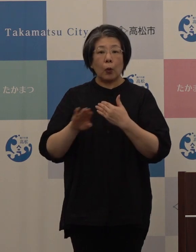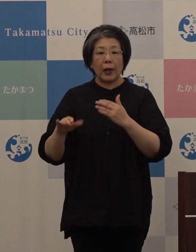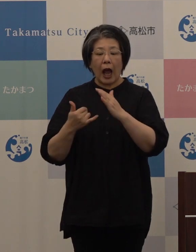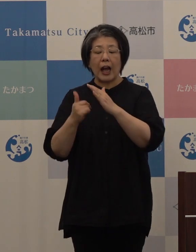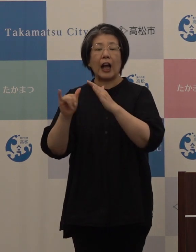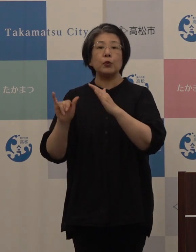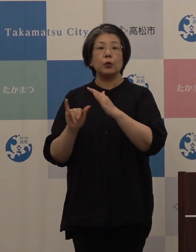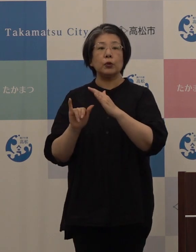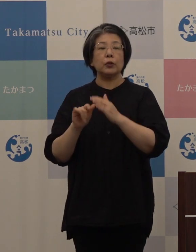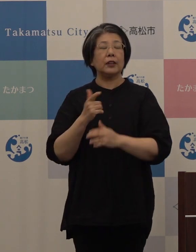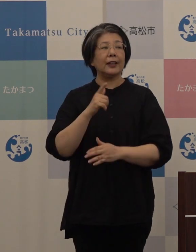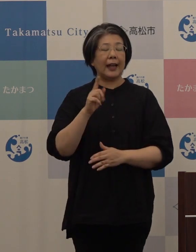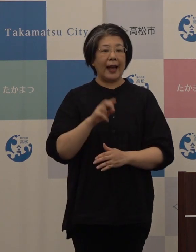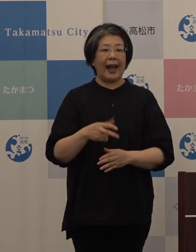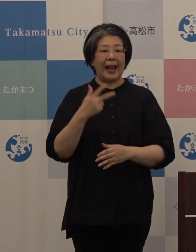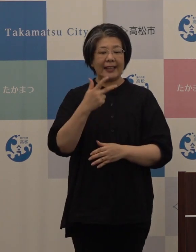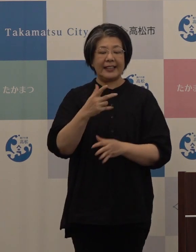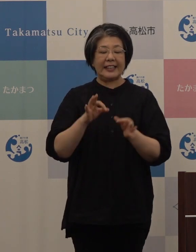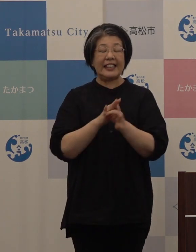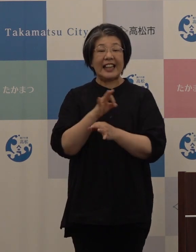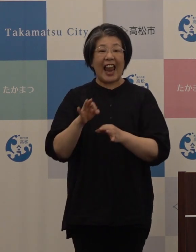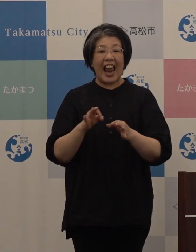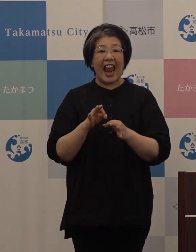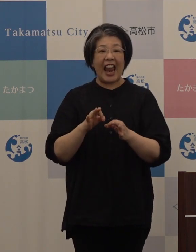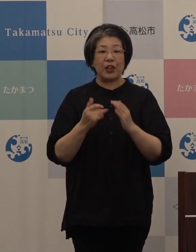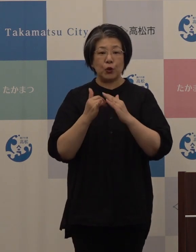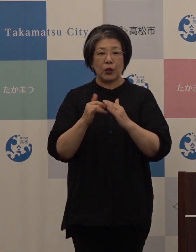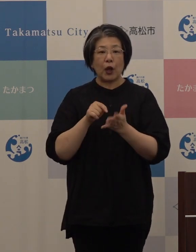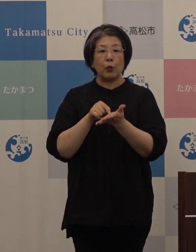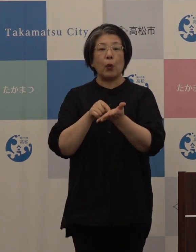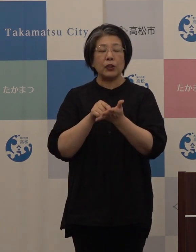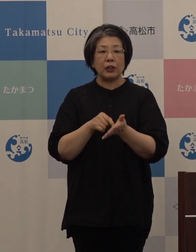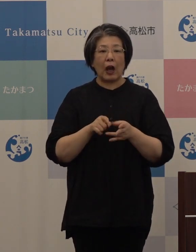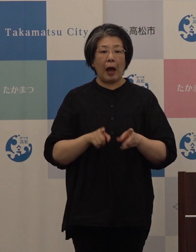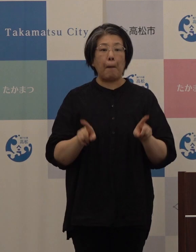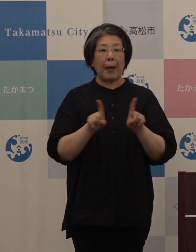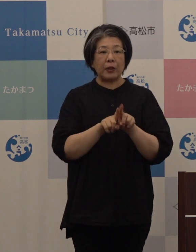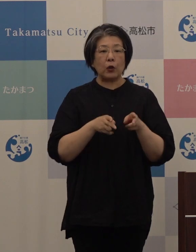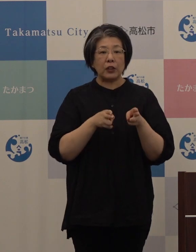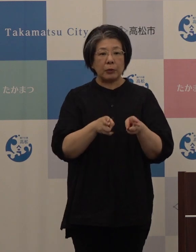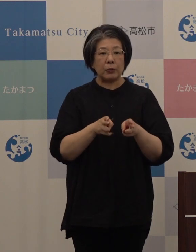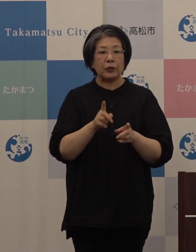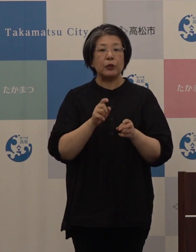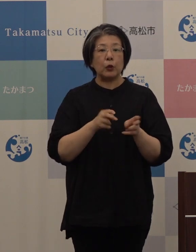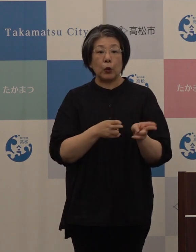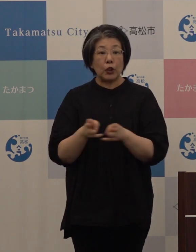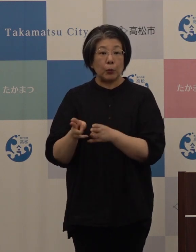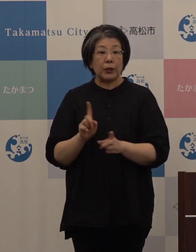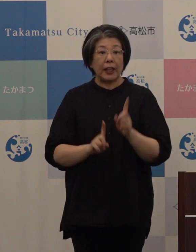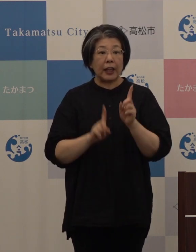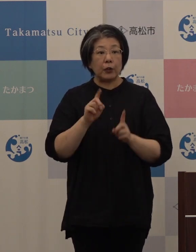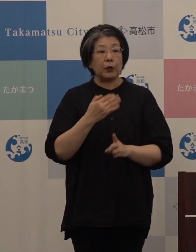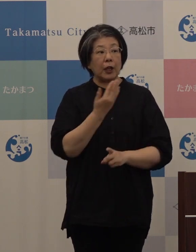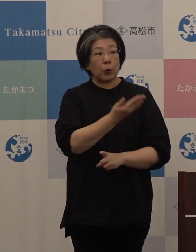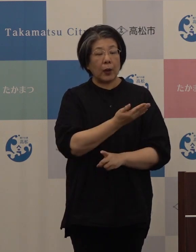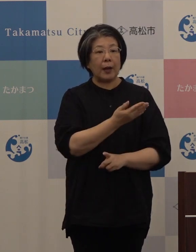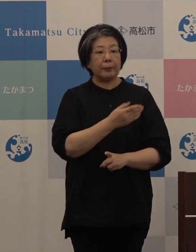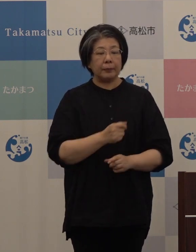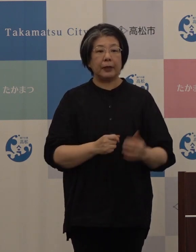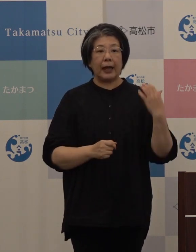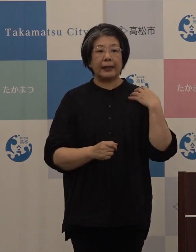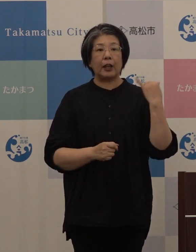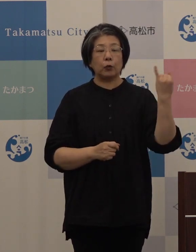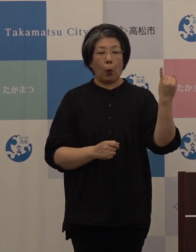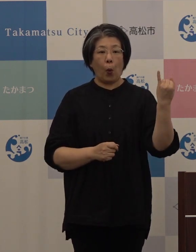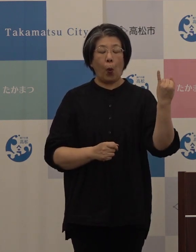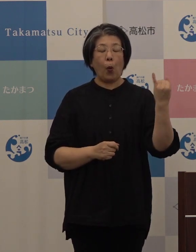やいや、市営住宅の申し込みというのは今パートナーシップ制度で できます。 できます、 はい。 ファミリーシップ制度が予定となっ